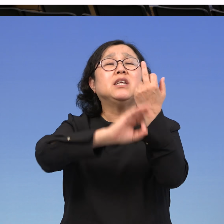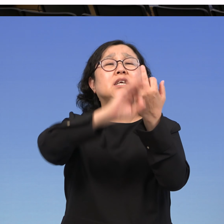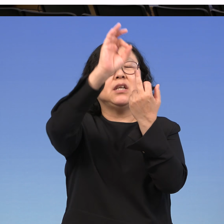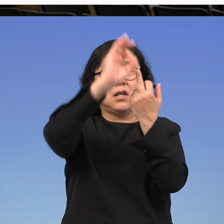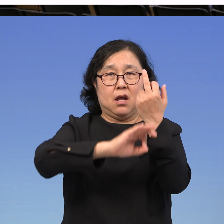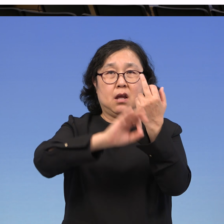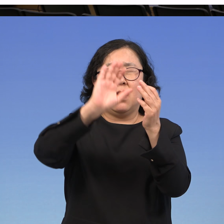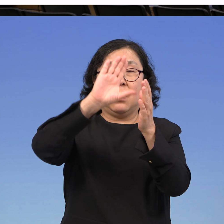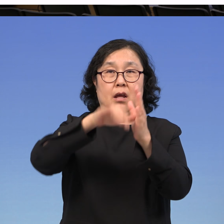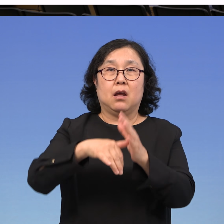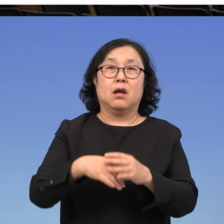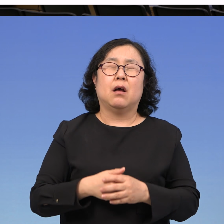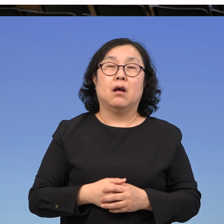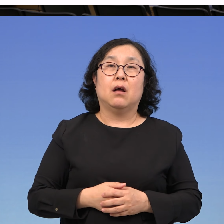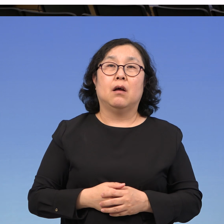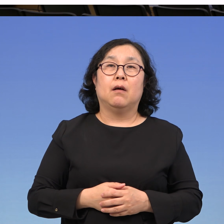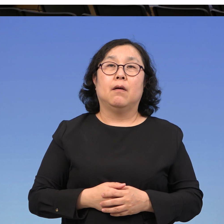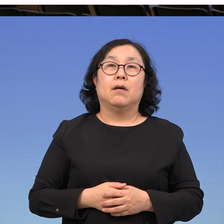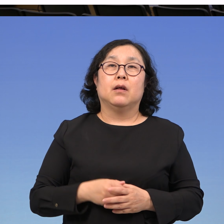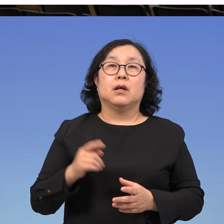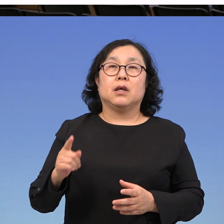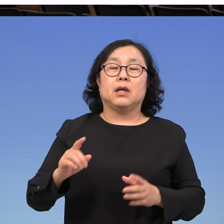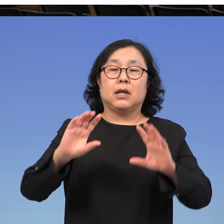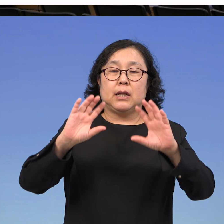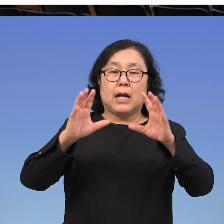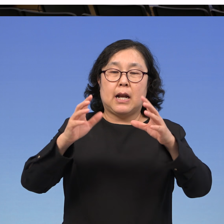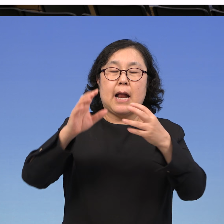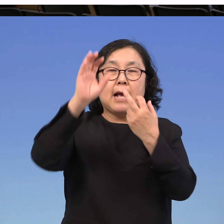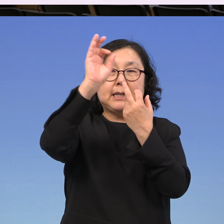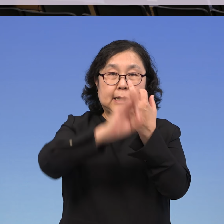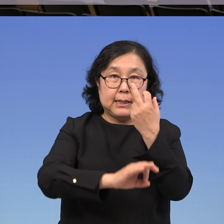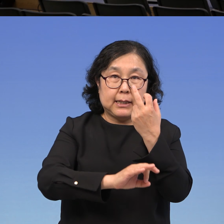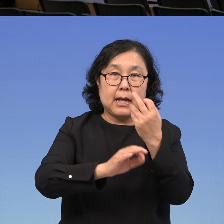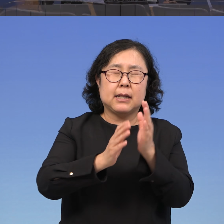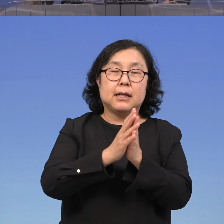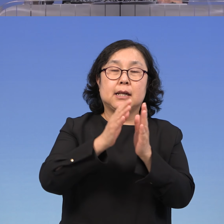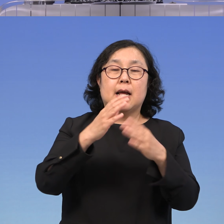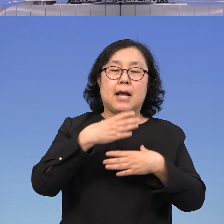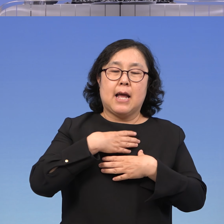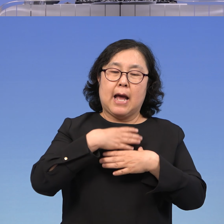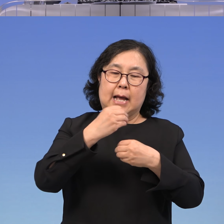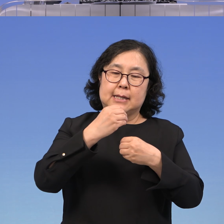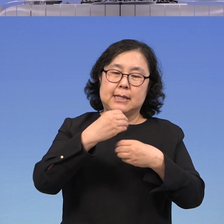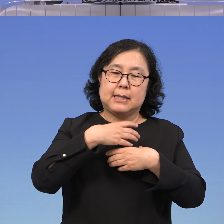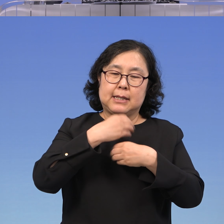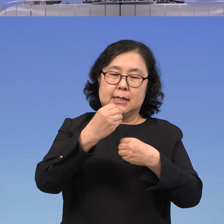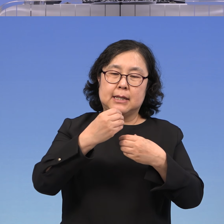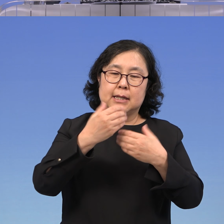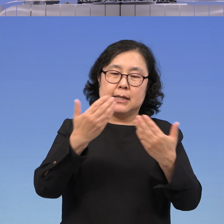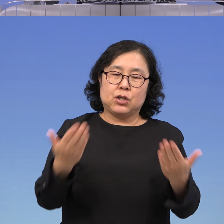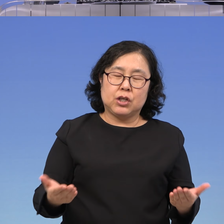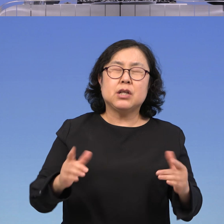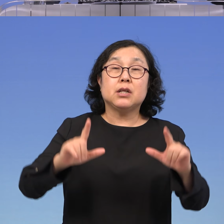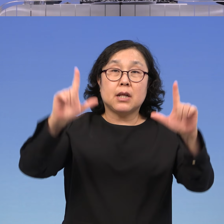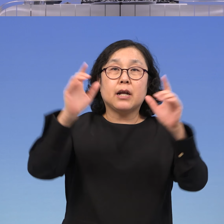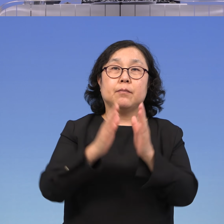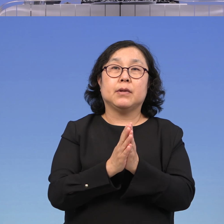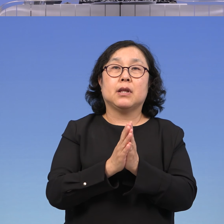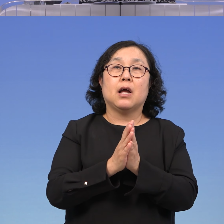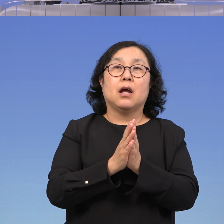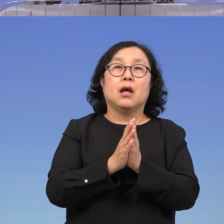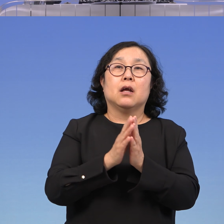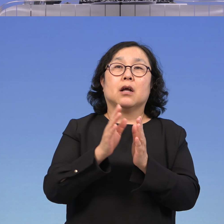때에 여기에 큰 의미가 있습니다 이 나라 안식일을 거든요 이스라엘의 하루는 전역에서 시작되서